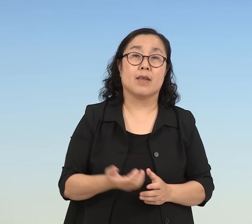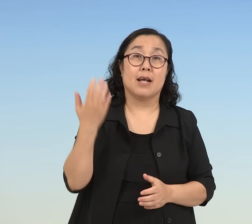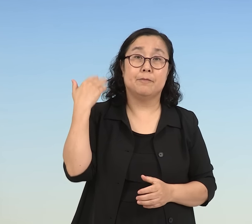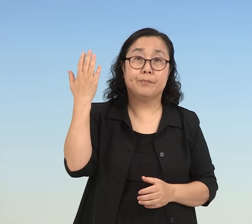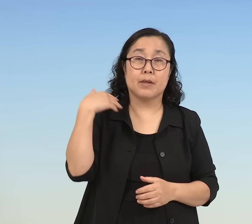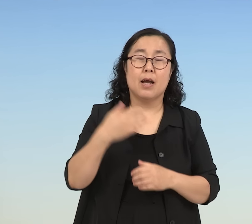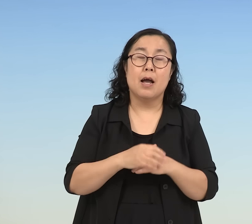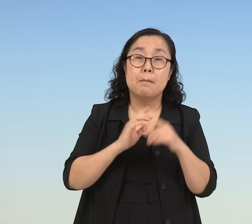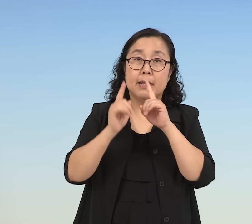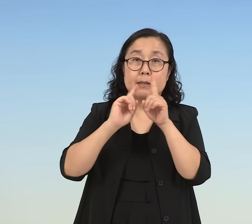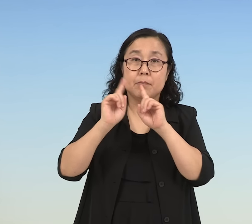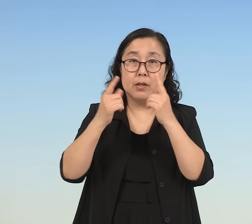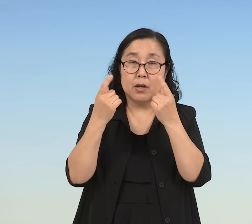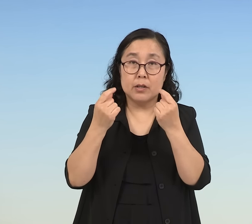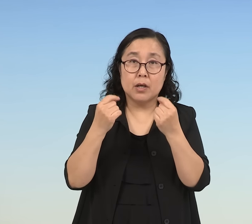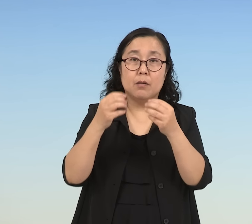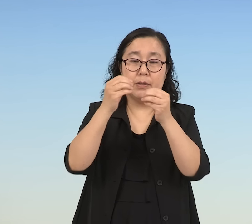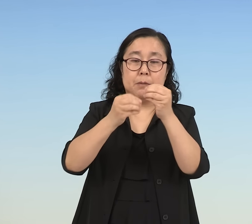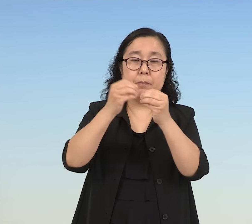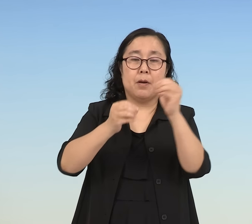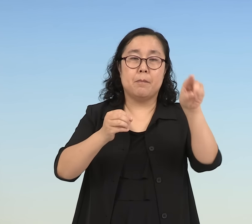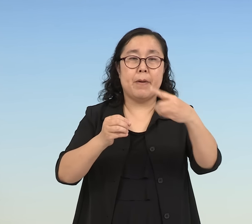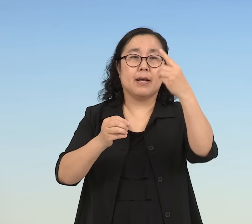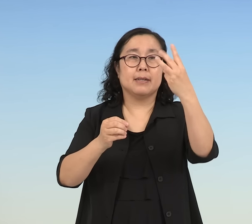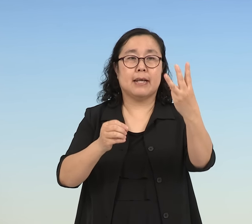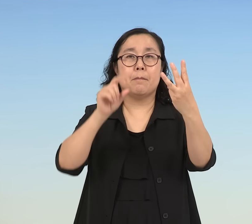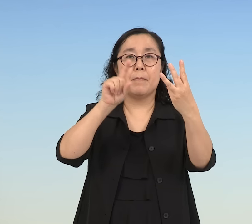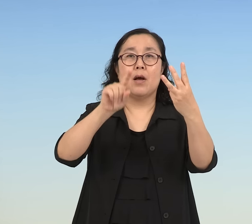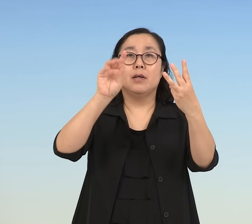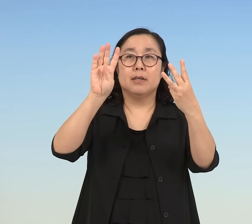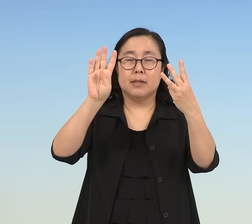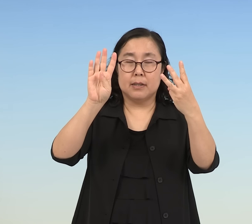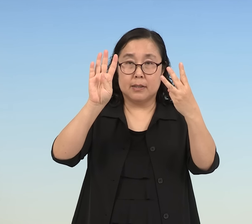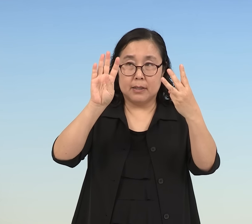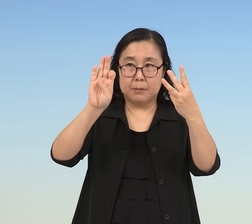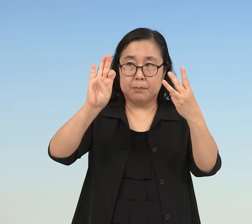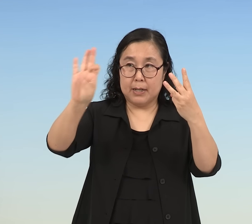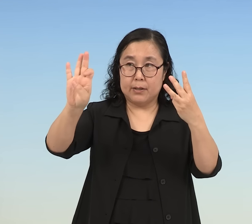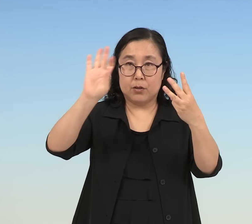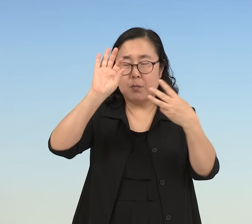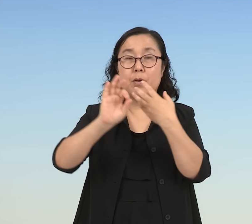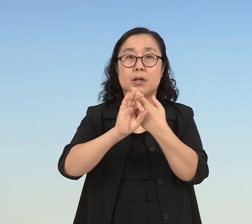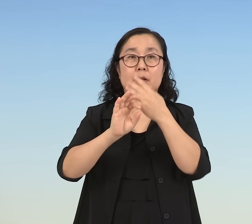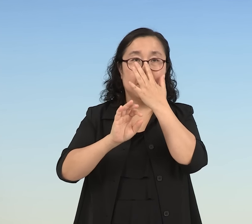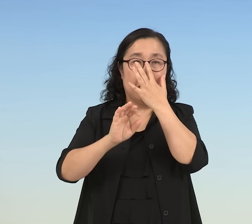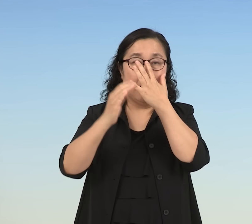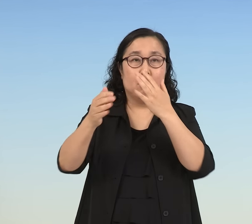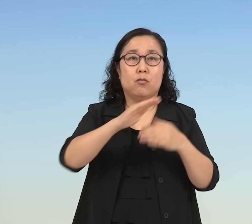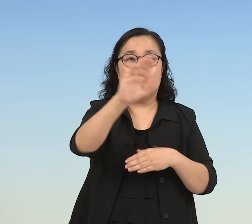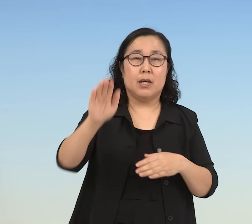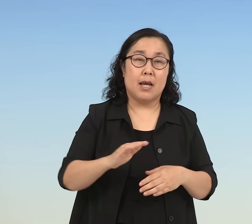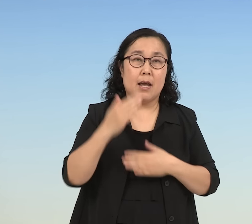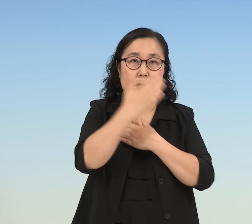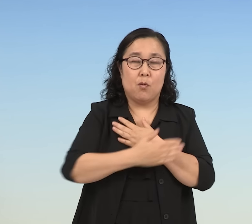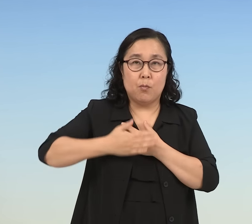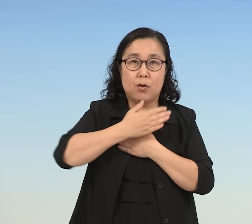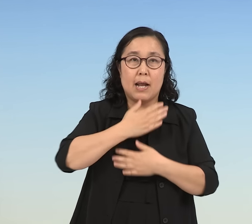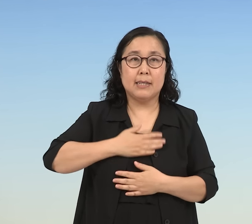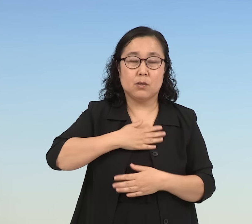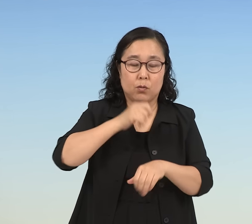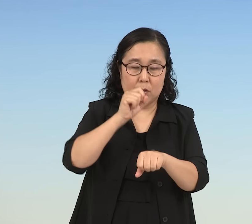아까 제가 앞에서 인용해 드렸던 시편 103편 14절도요 그것만 읽으시면 큰일 납니다. 이는 그가 우리의